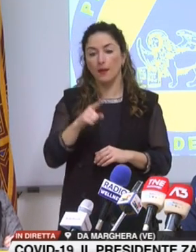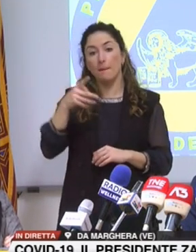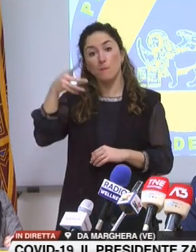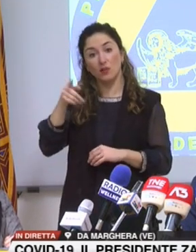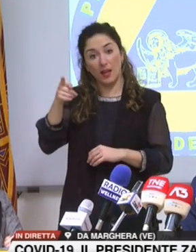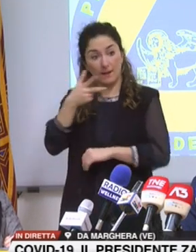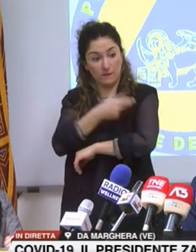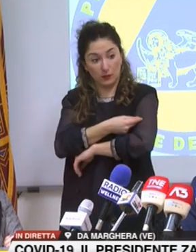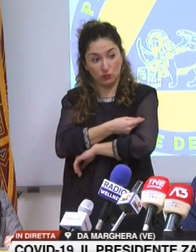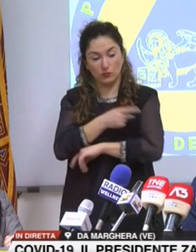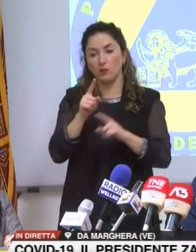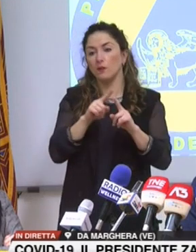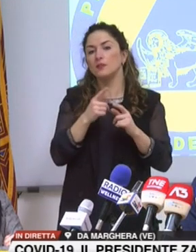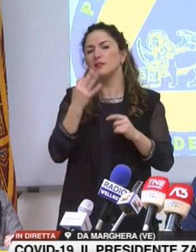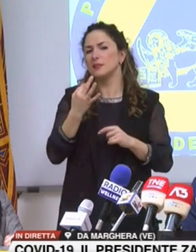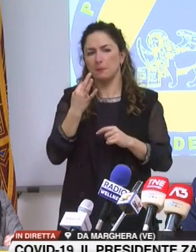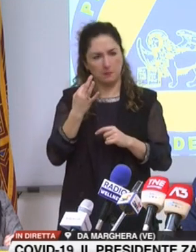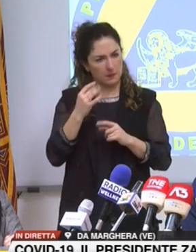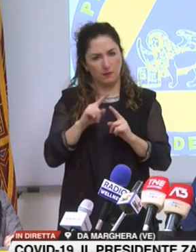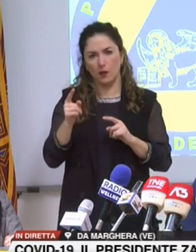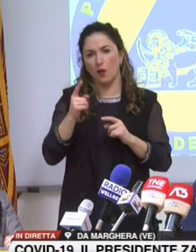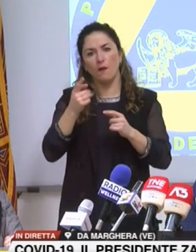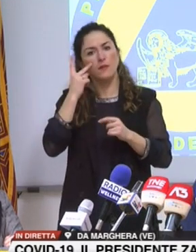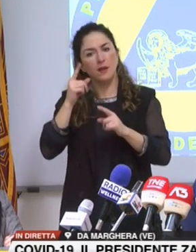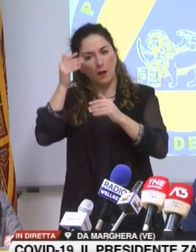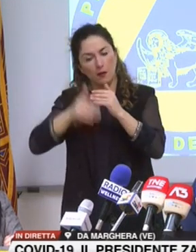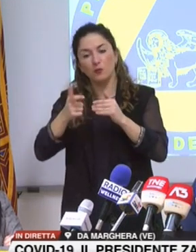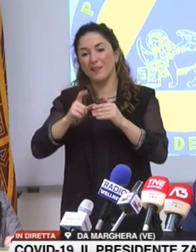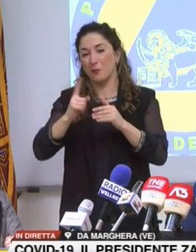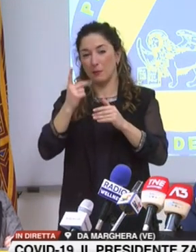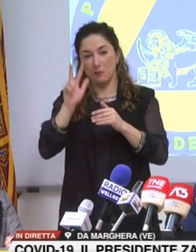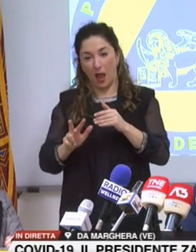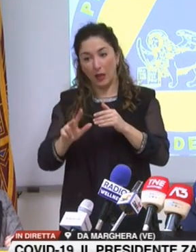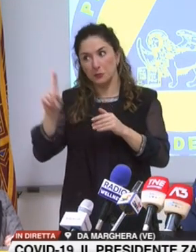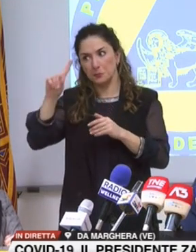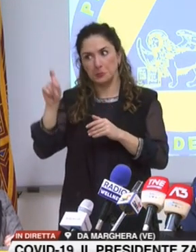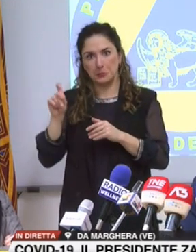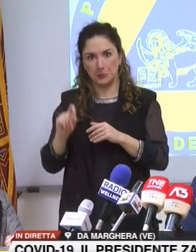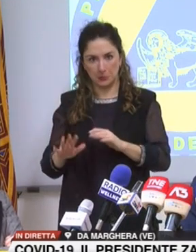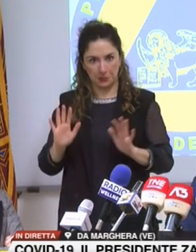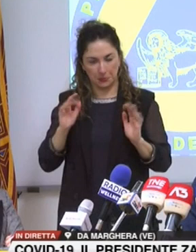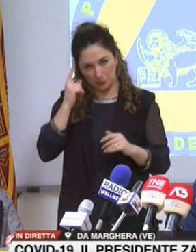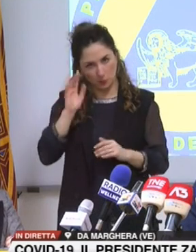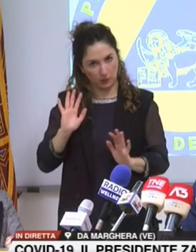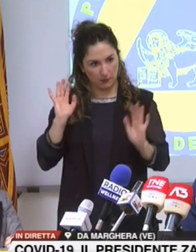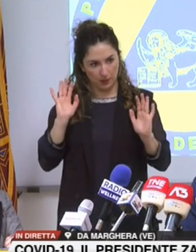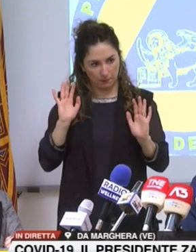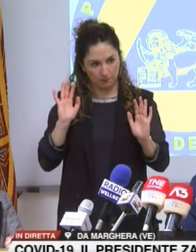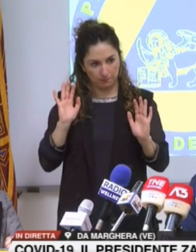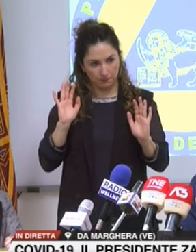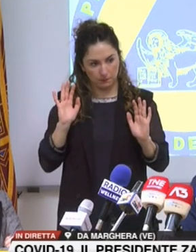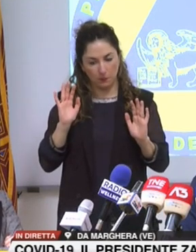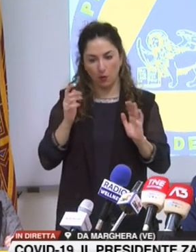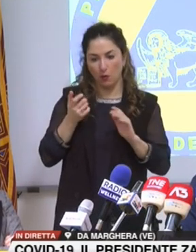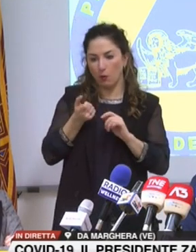Moderna, sempre fino a febbraio, perché dal 1 marzo in poi è una grande incognita, ancora non sappiamo né quantitativi né tempi